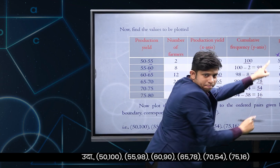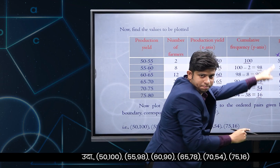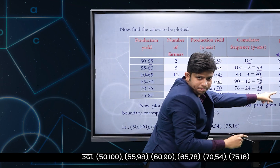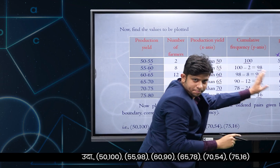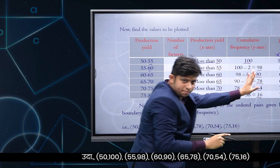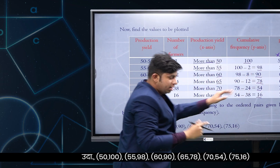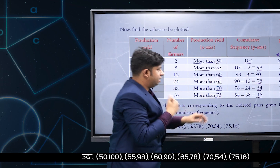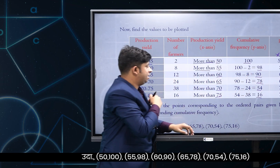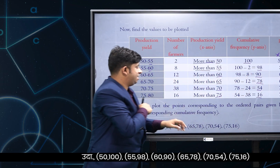70-54, 75-16.